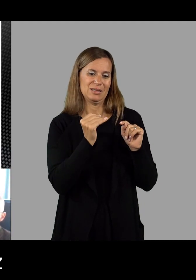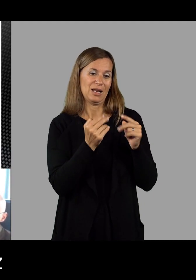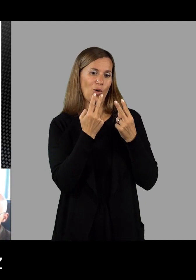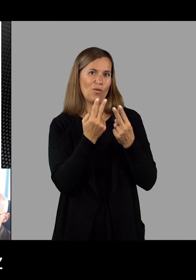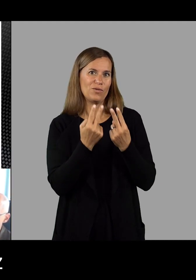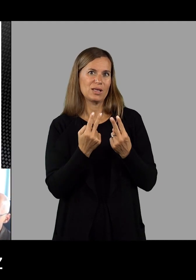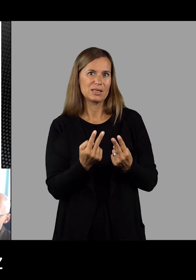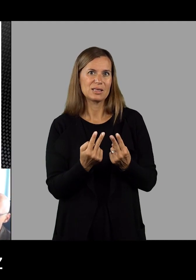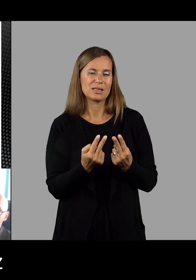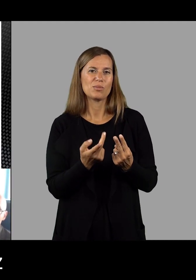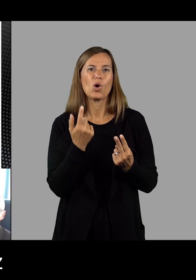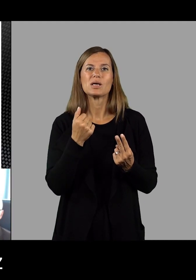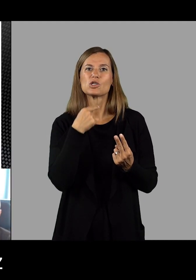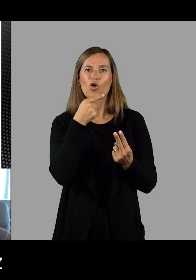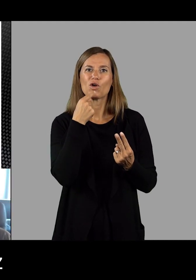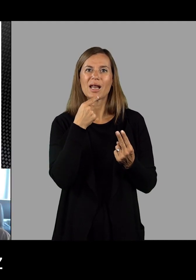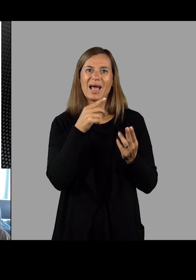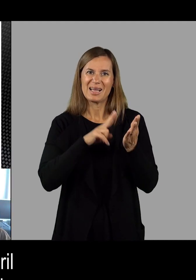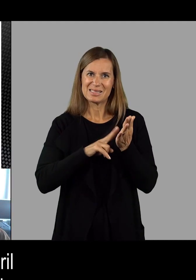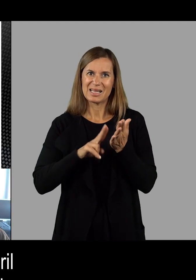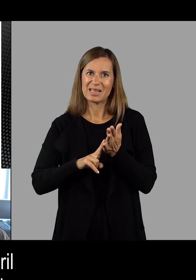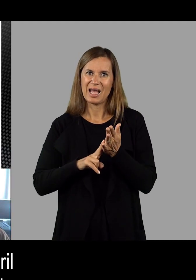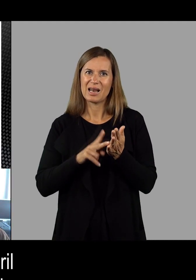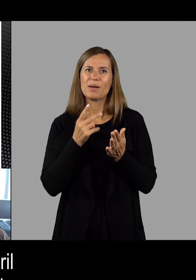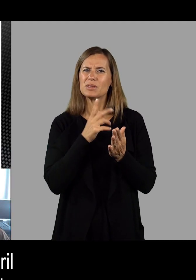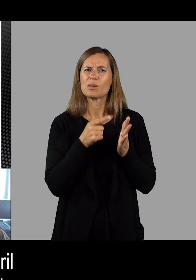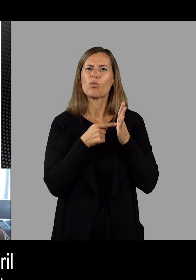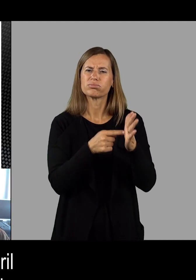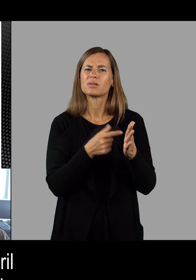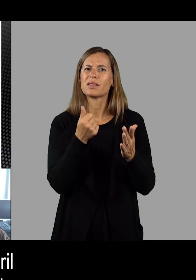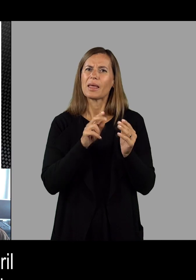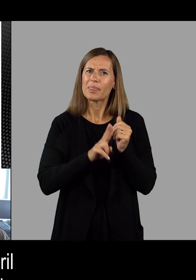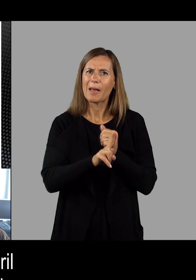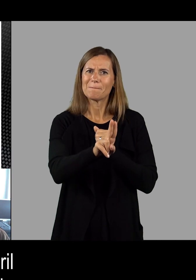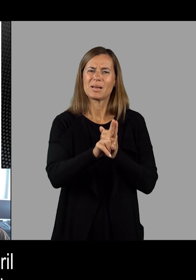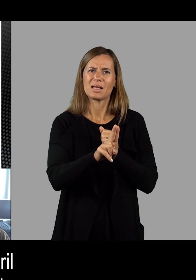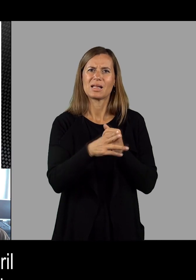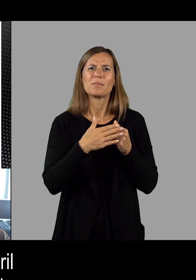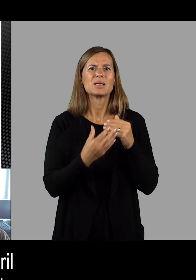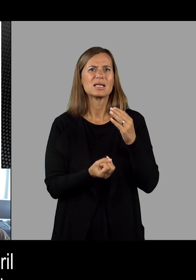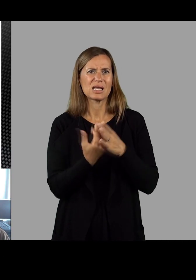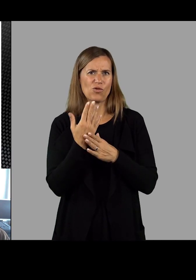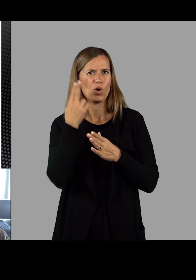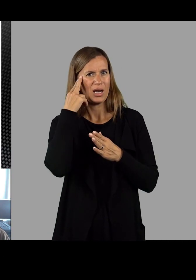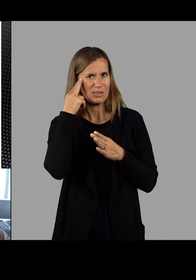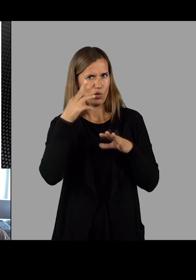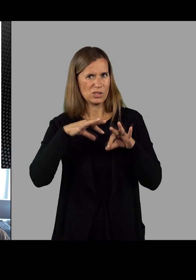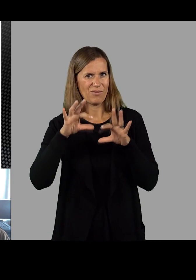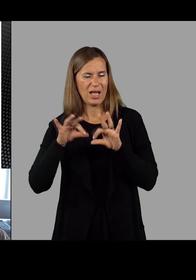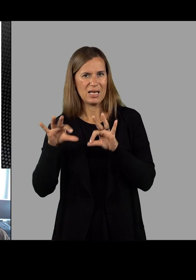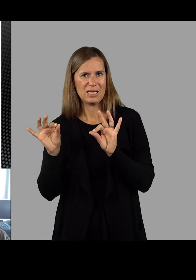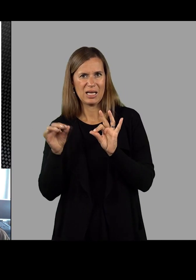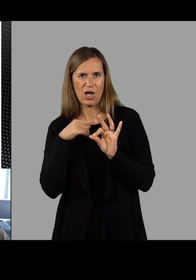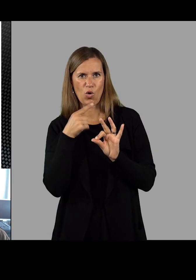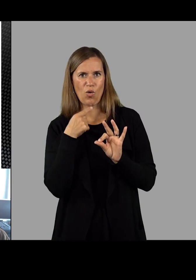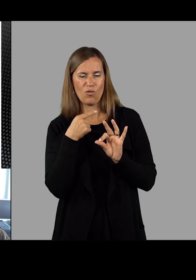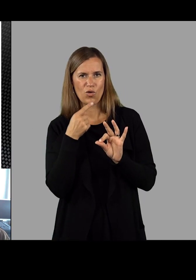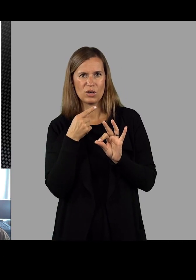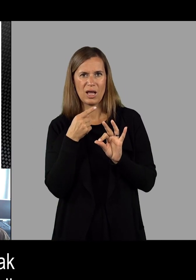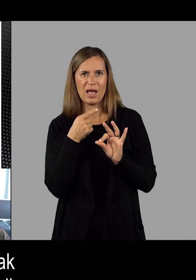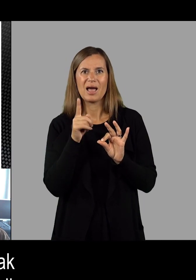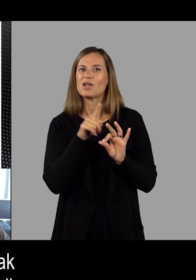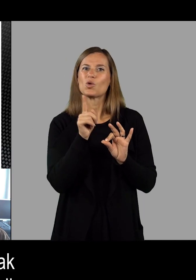smislu informacije z govornega signala. Tu bom samo ponazoril nek napredek pri razvoju razpoznavalnika